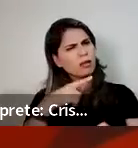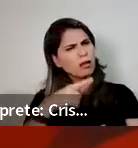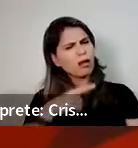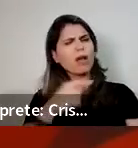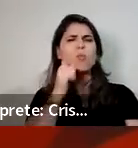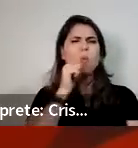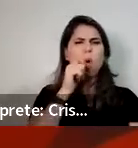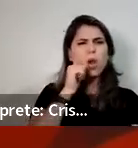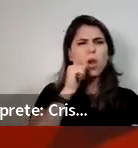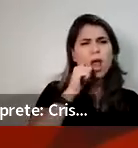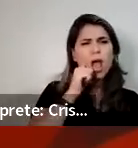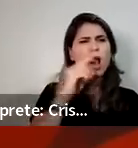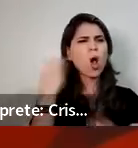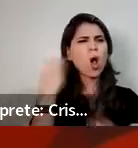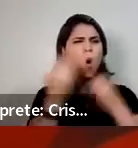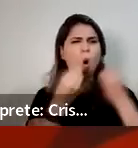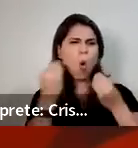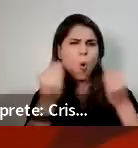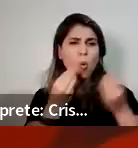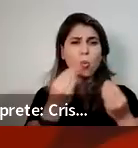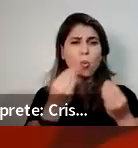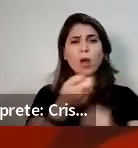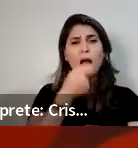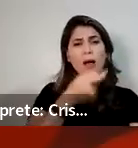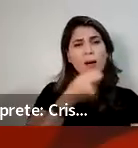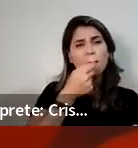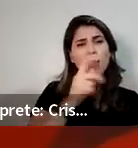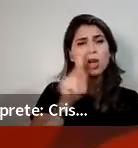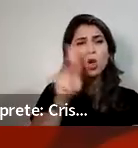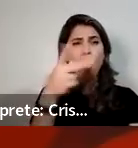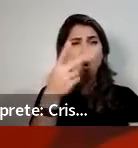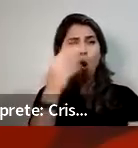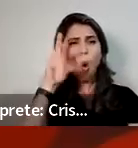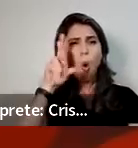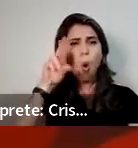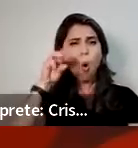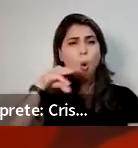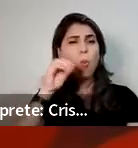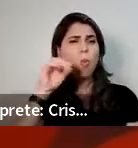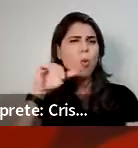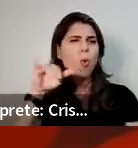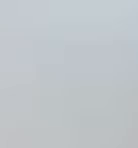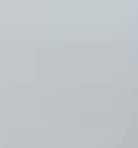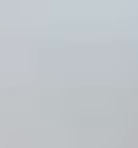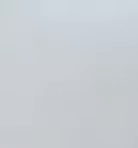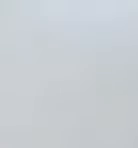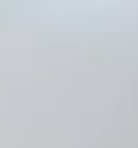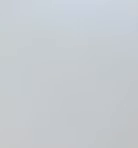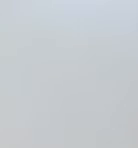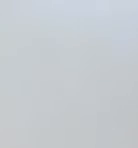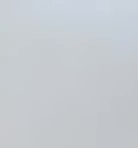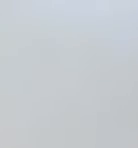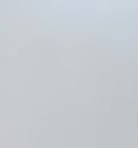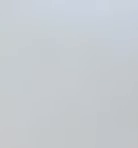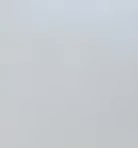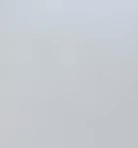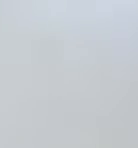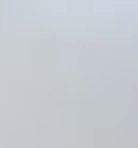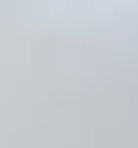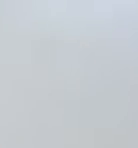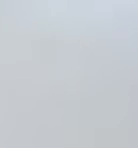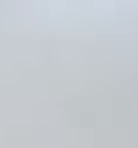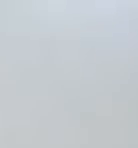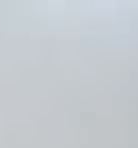pode vir e trazer mais ainda problemas para o organismo. Então, viu, o cenário não é dos mais